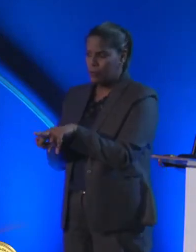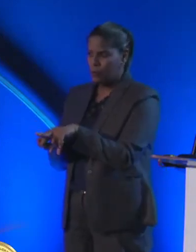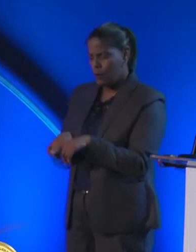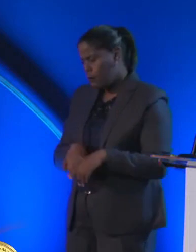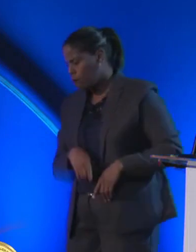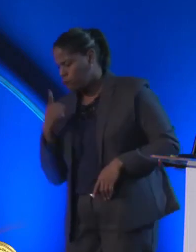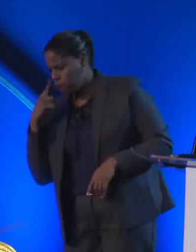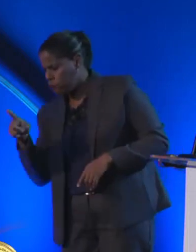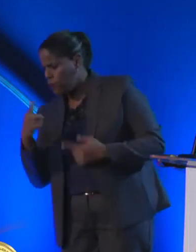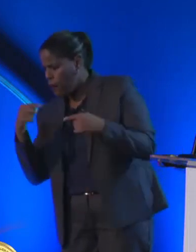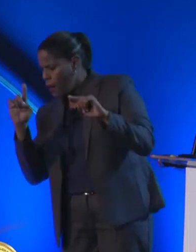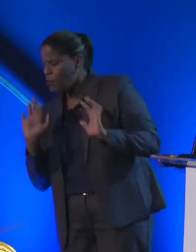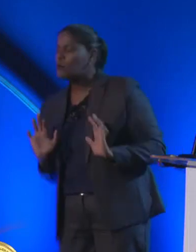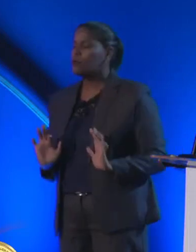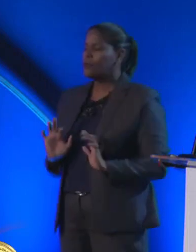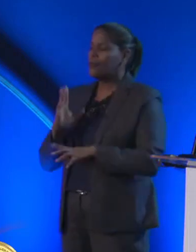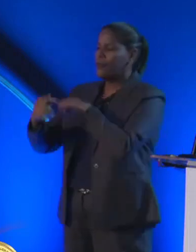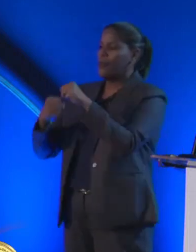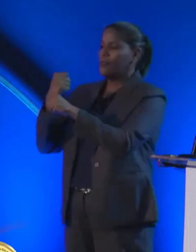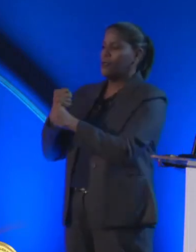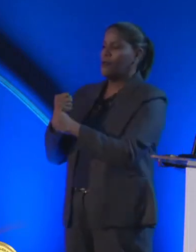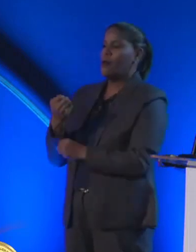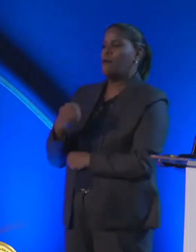resultados así como en el año